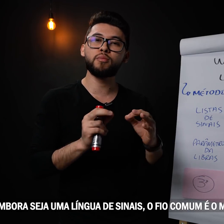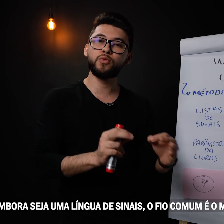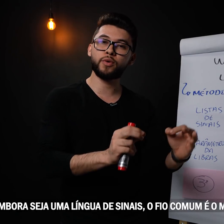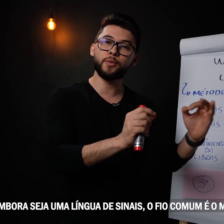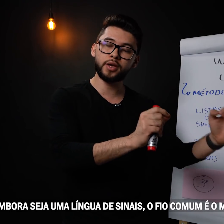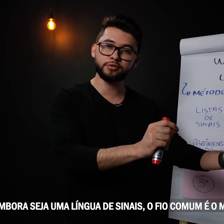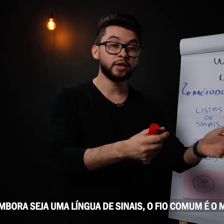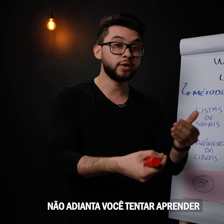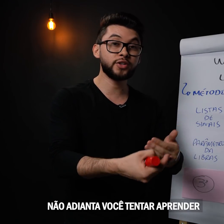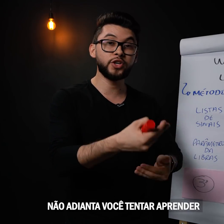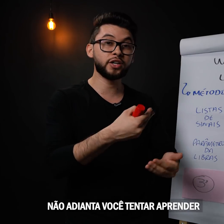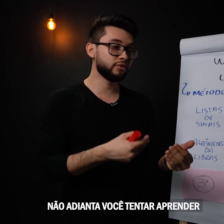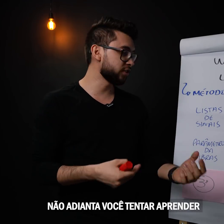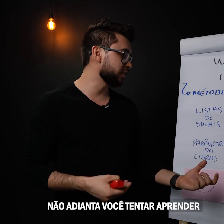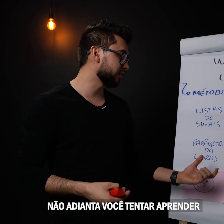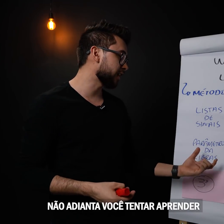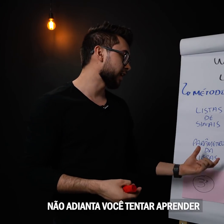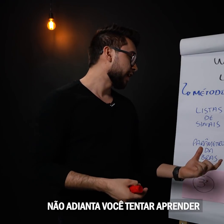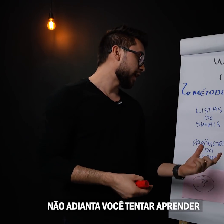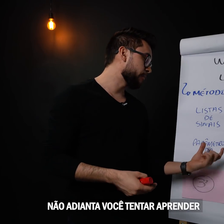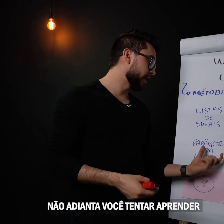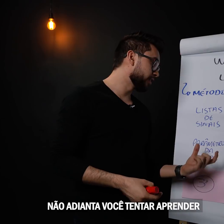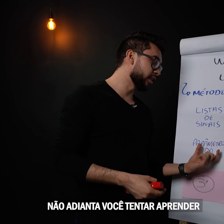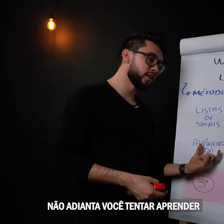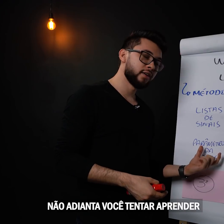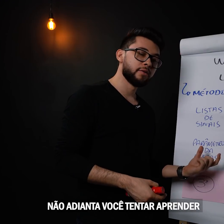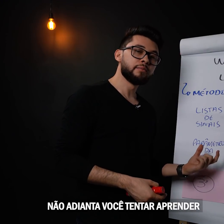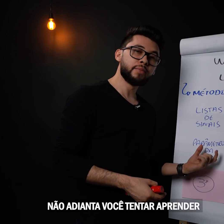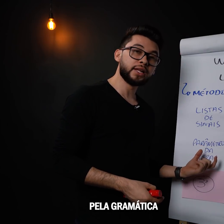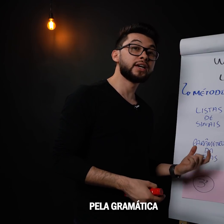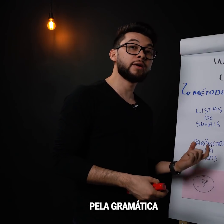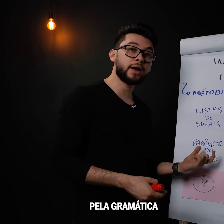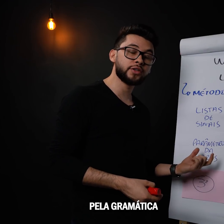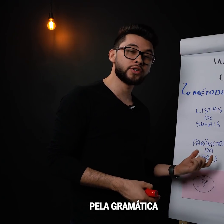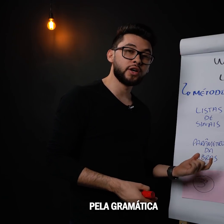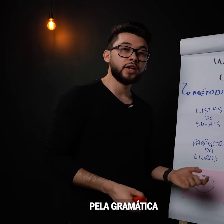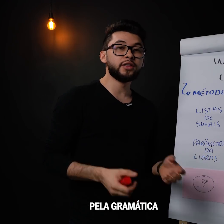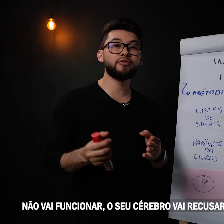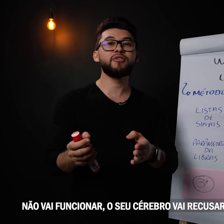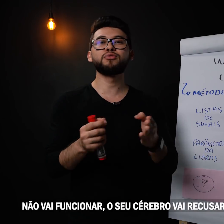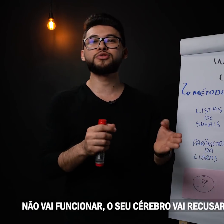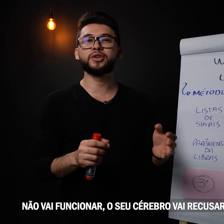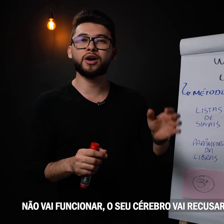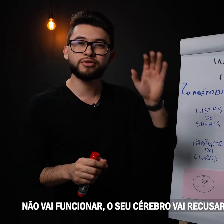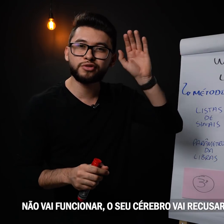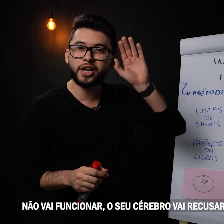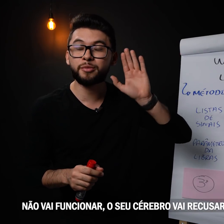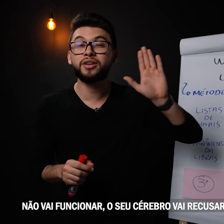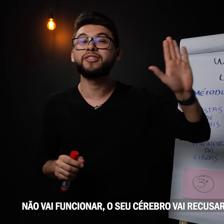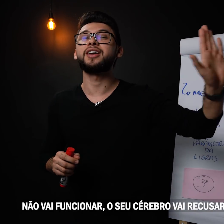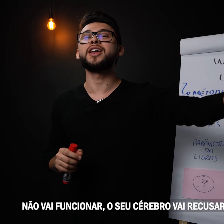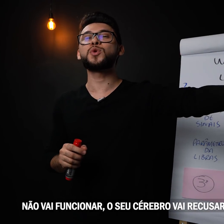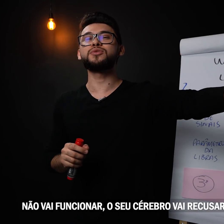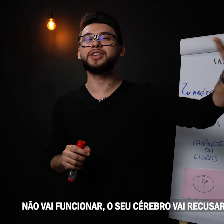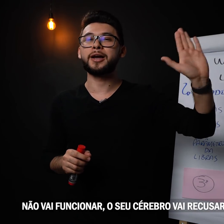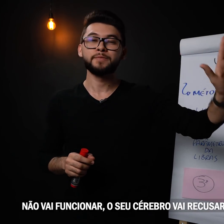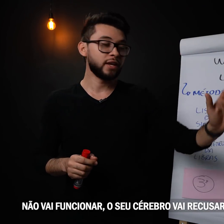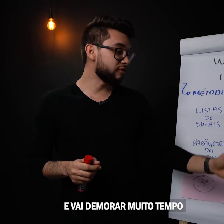comum é o mesmo. Não adianta você tentar aprender pela gramática. Não vai funcionar, o seu cérebro ele vai recusar e vai